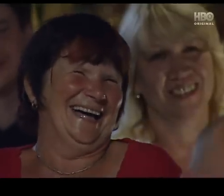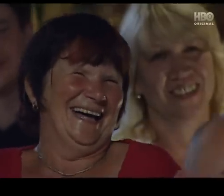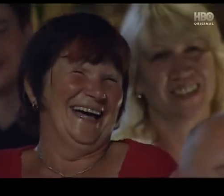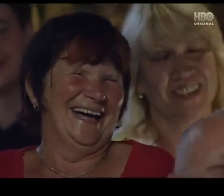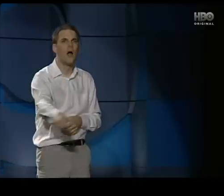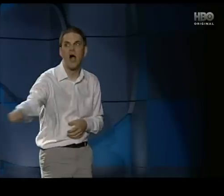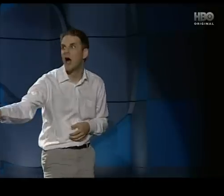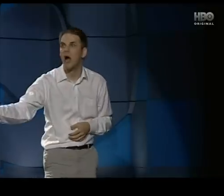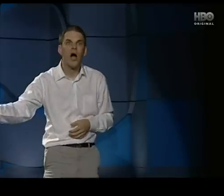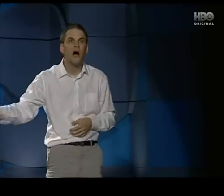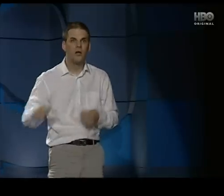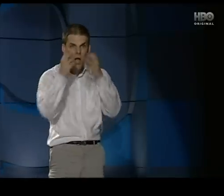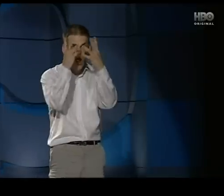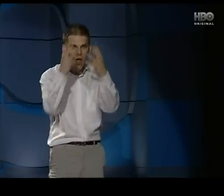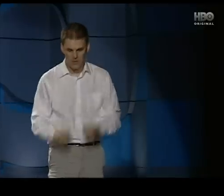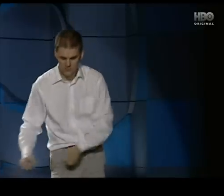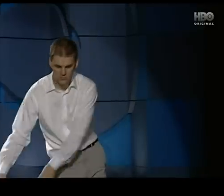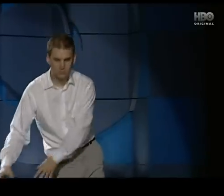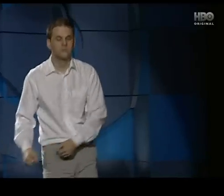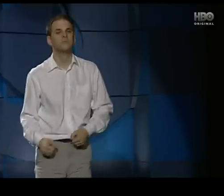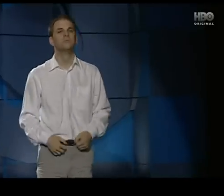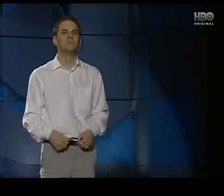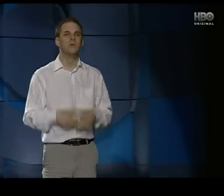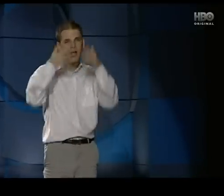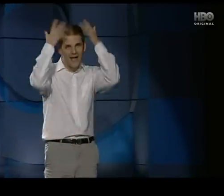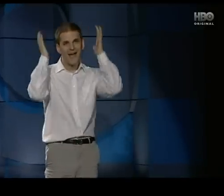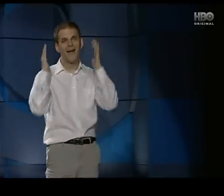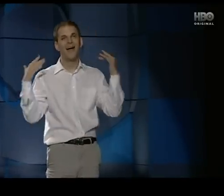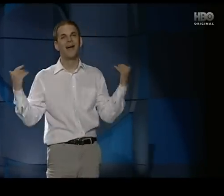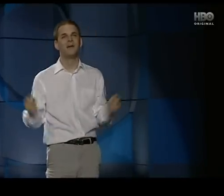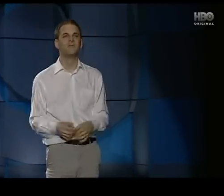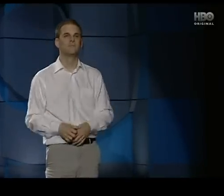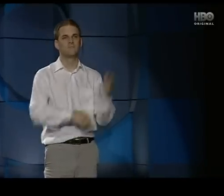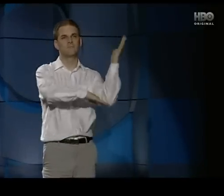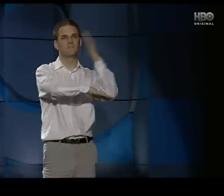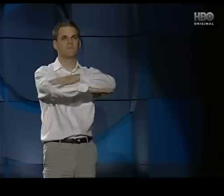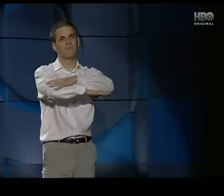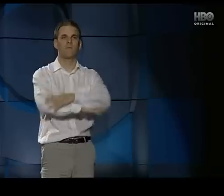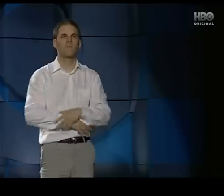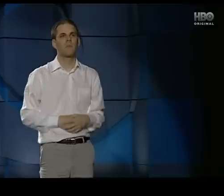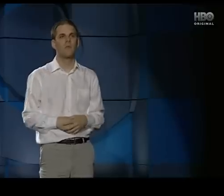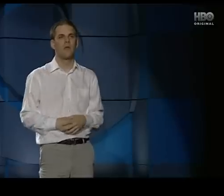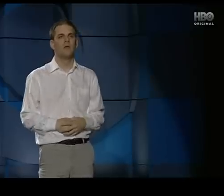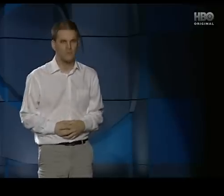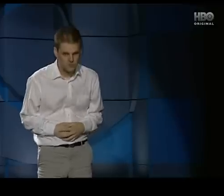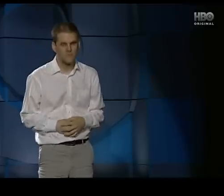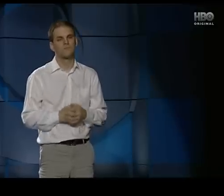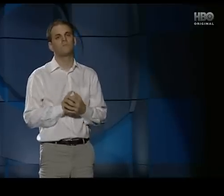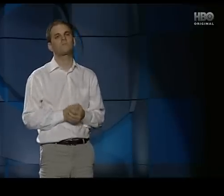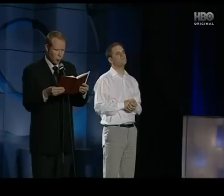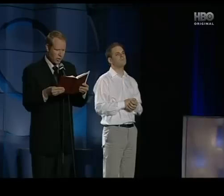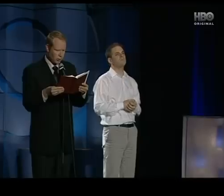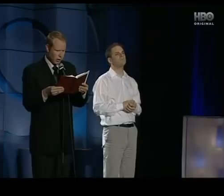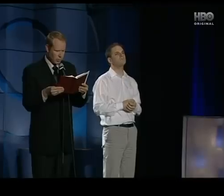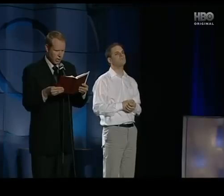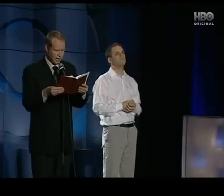Vešli do domu a uviděli dítě s Marií, padli na zem, klanili se mu